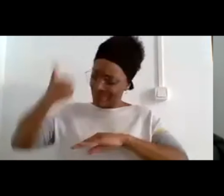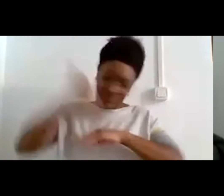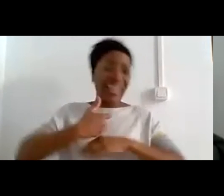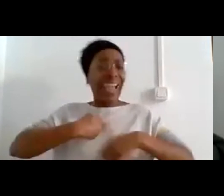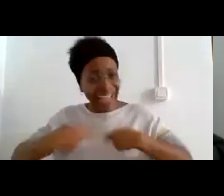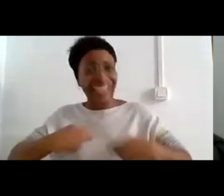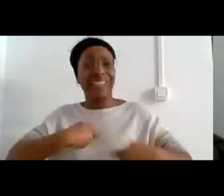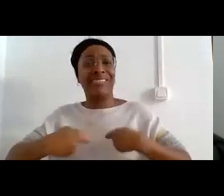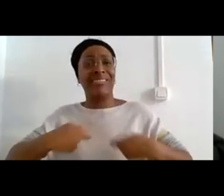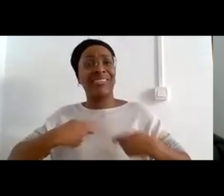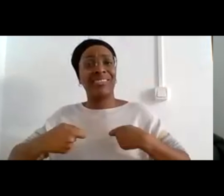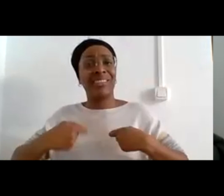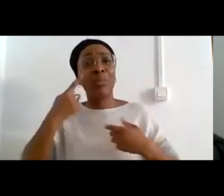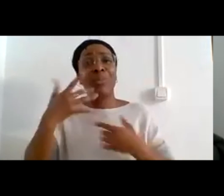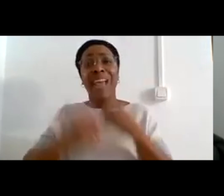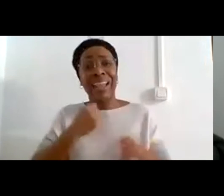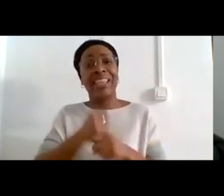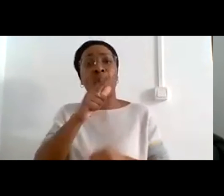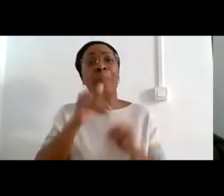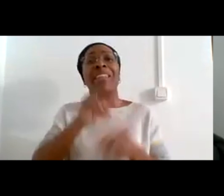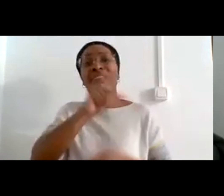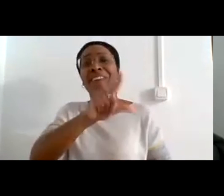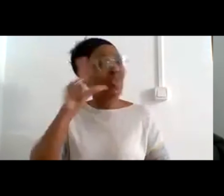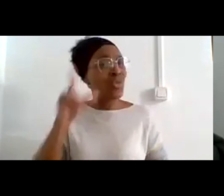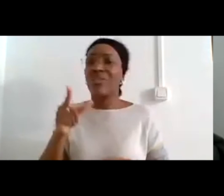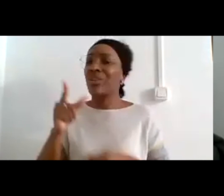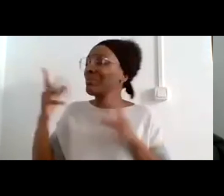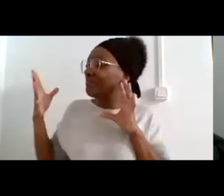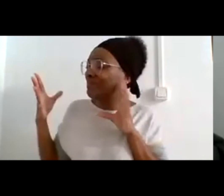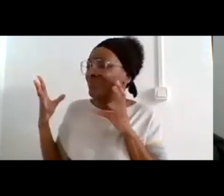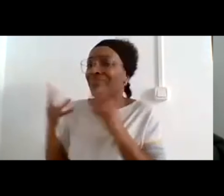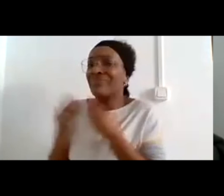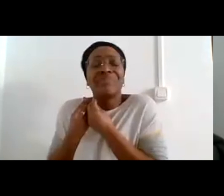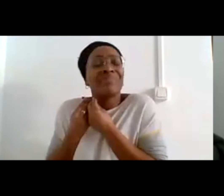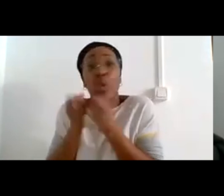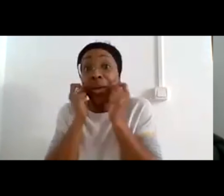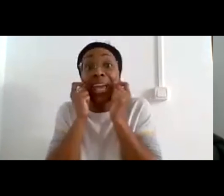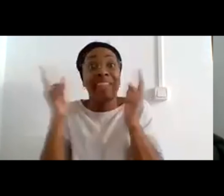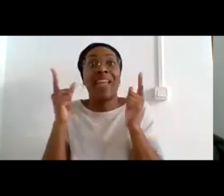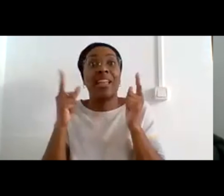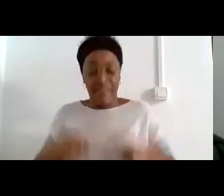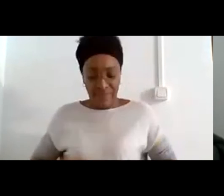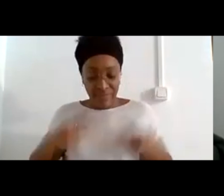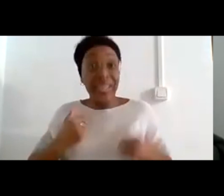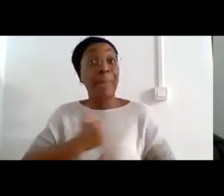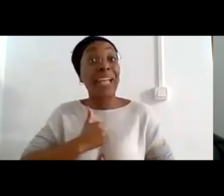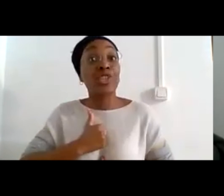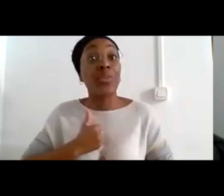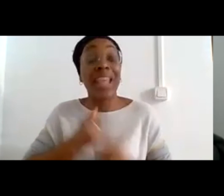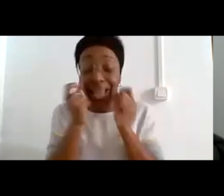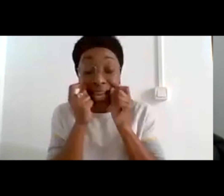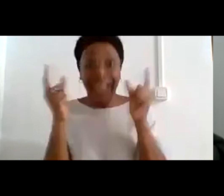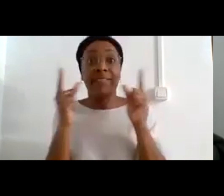vies, et que cette année, eh bien, on puisse vivre pleinement le réveil dans nos vies personnelles. Que Dieu